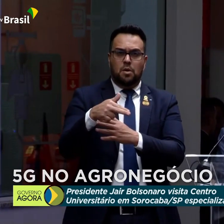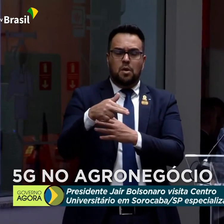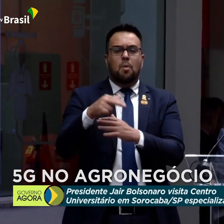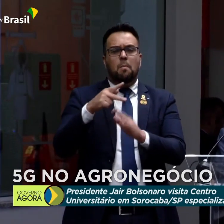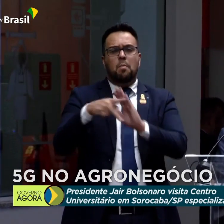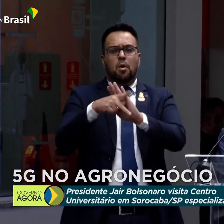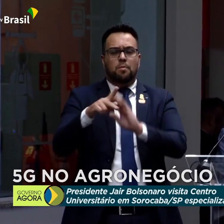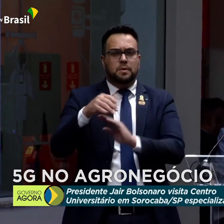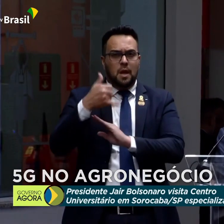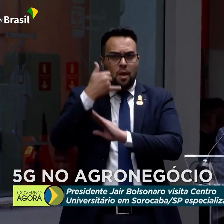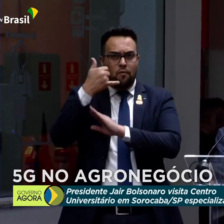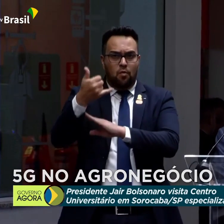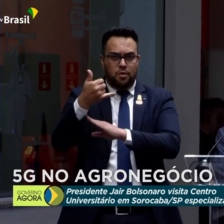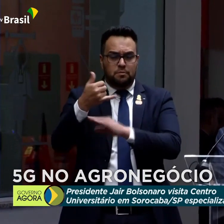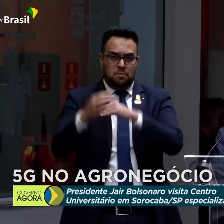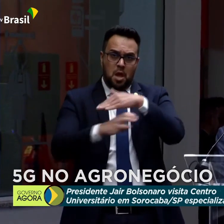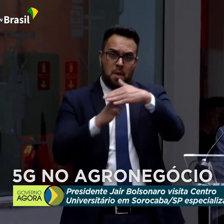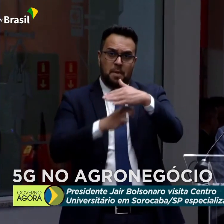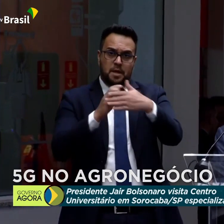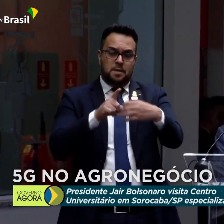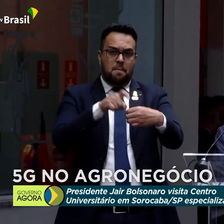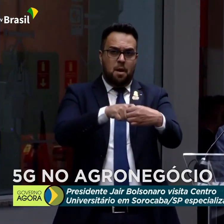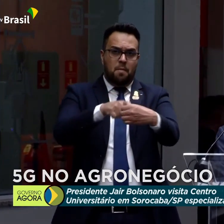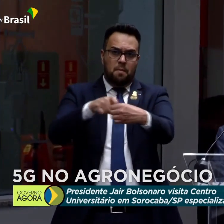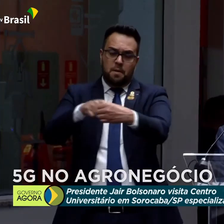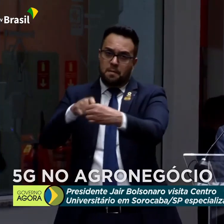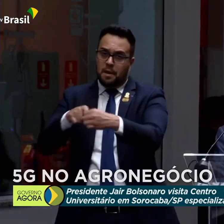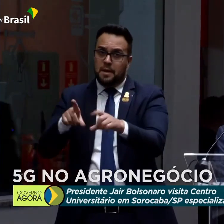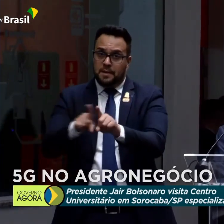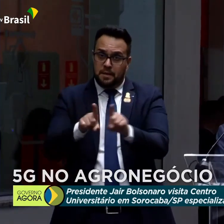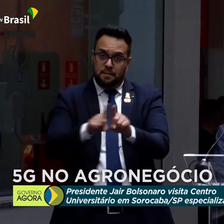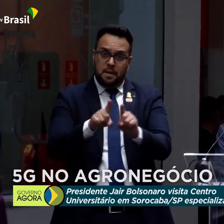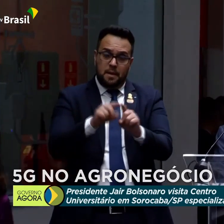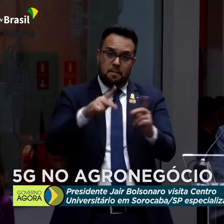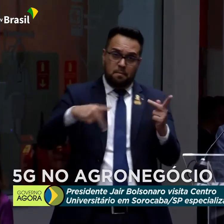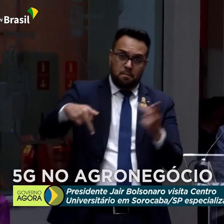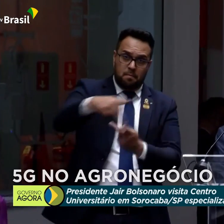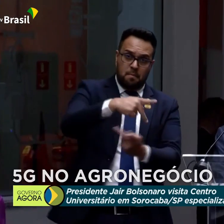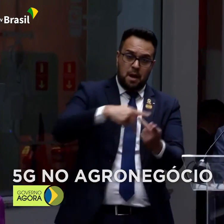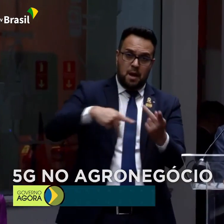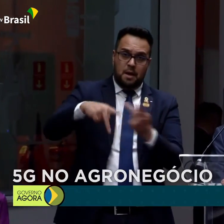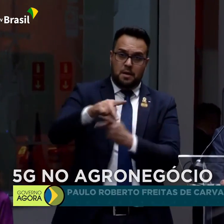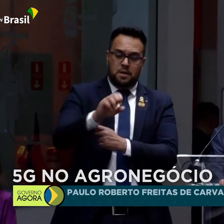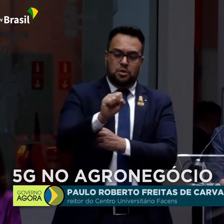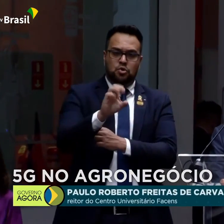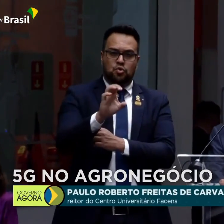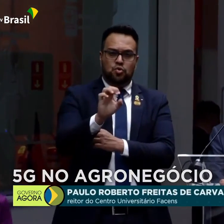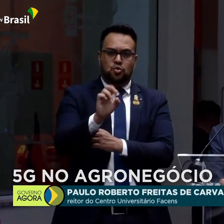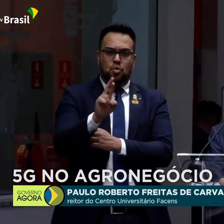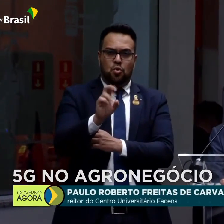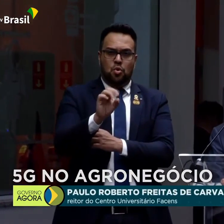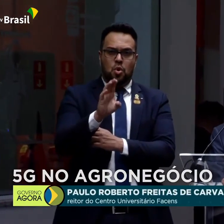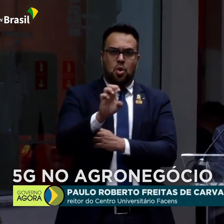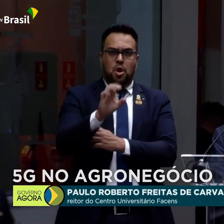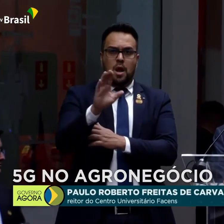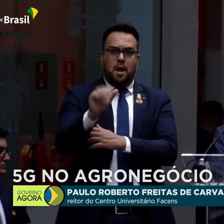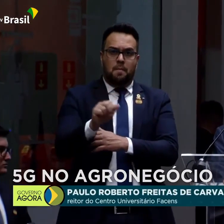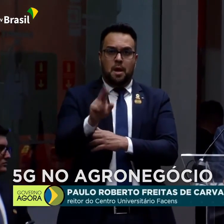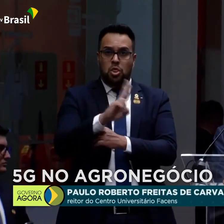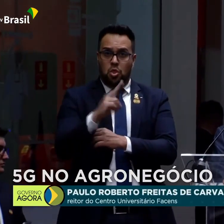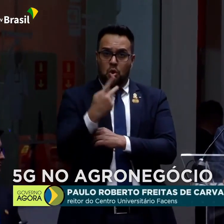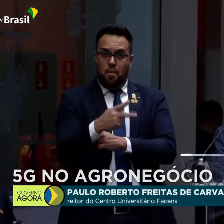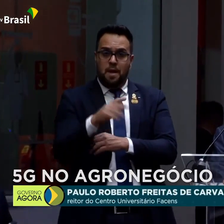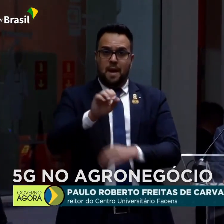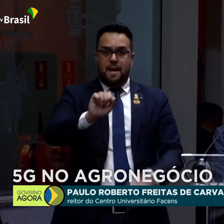disso, nossa parceria e alinhamento com o Parque Tecnológico de Sorocaba, que recebe como justa homenagem o nome de nosso